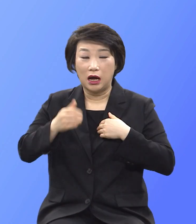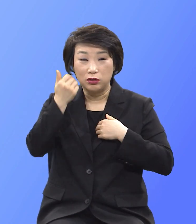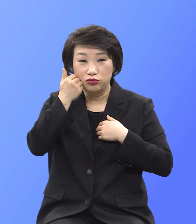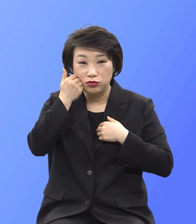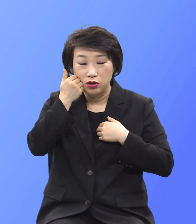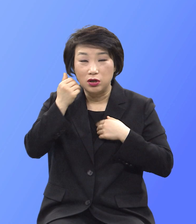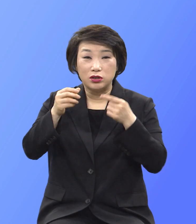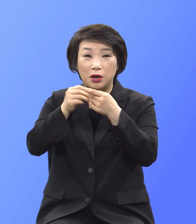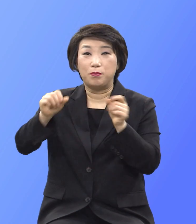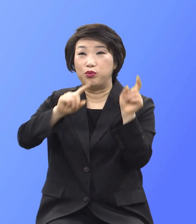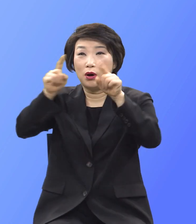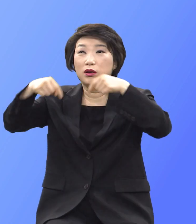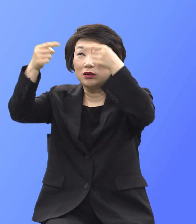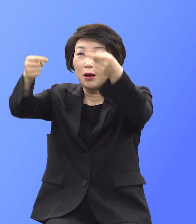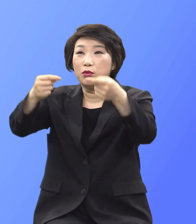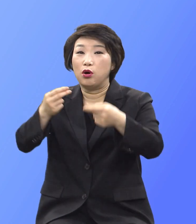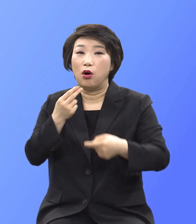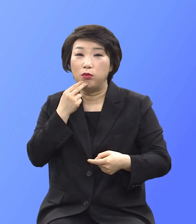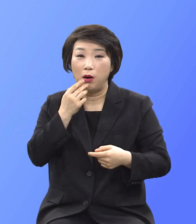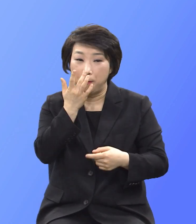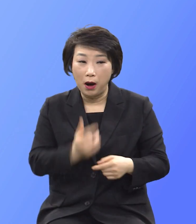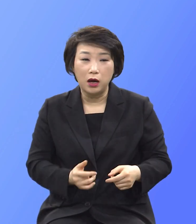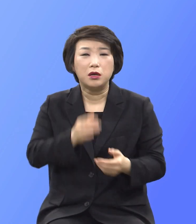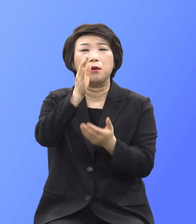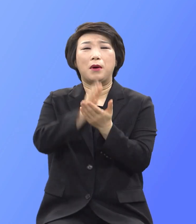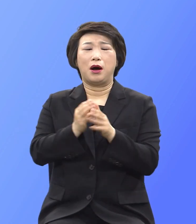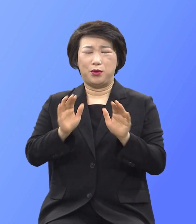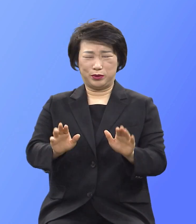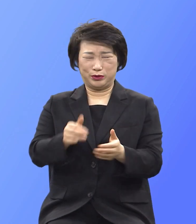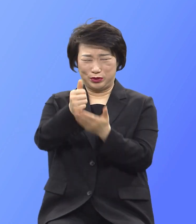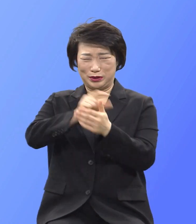첫 부활에 불참자가 없기를 주님의 이름으로